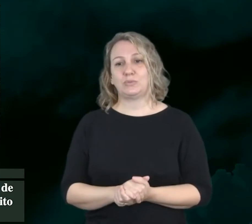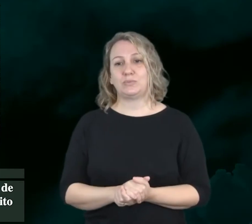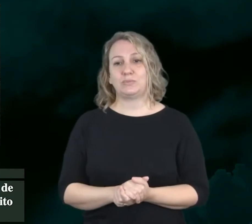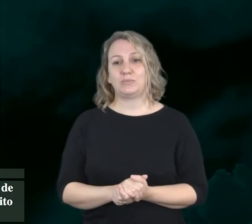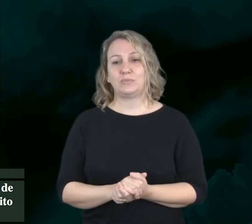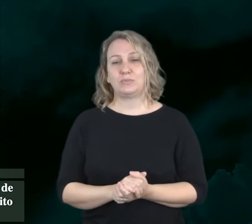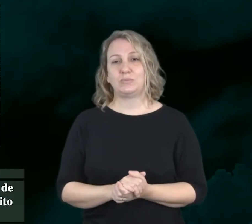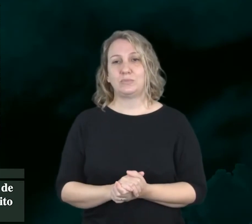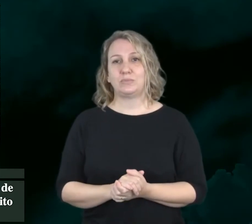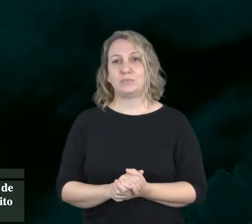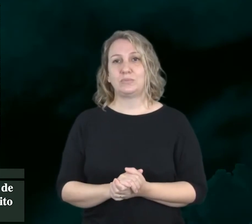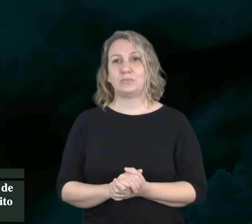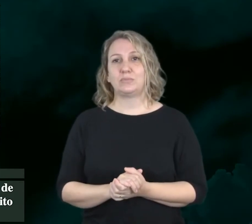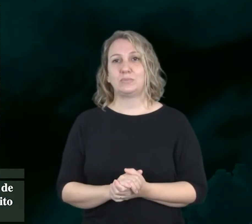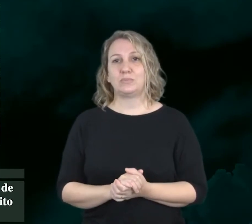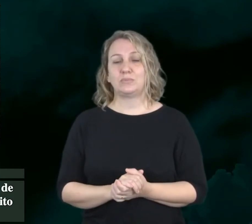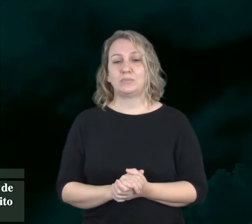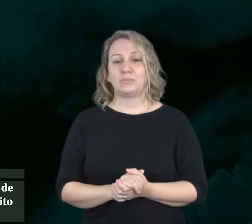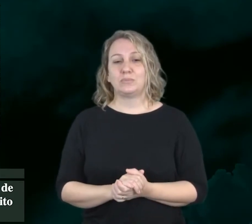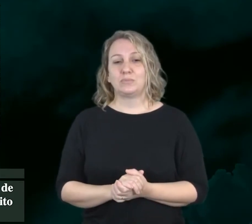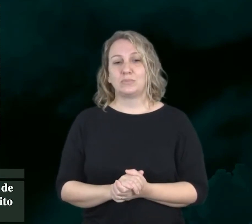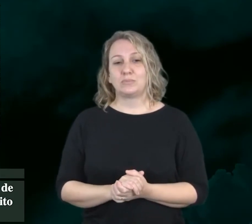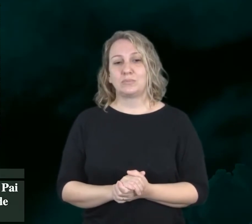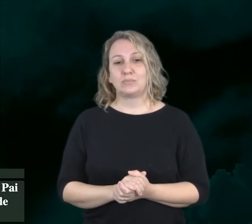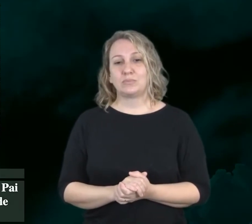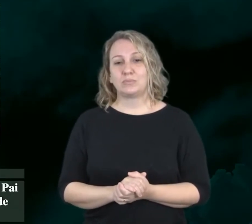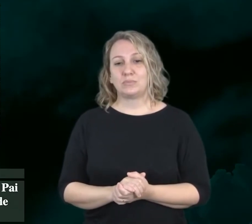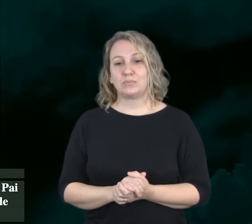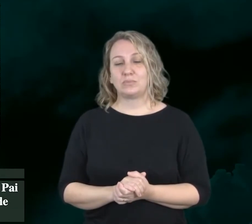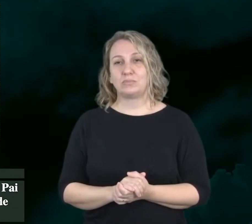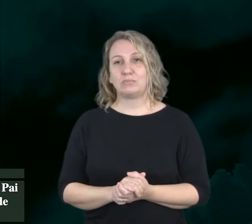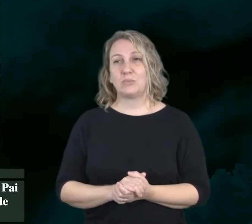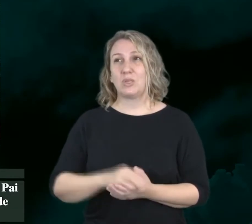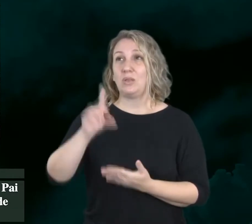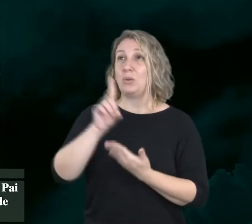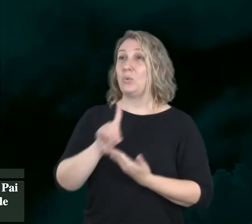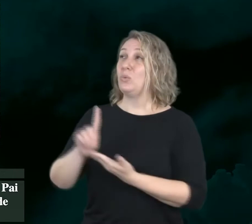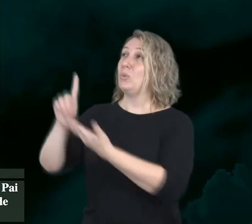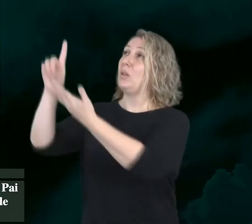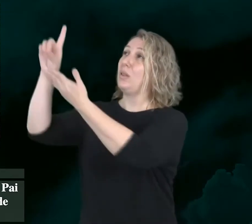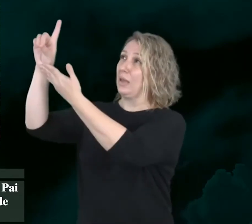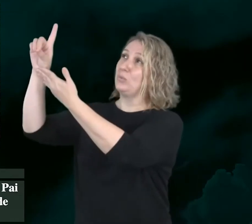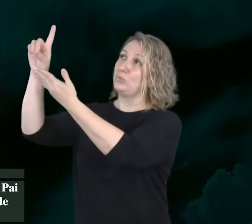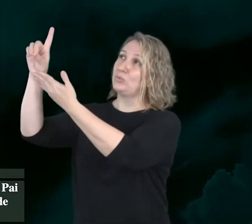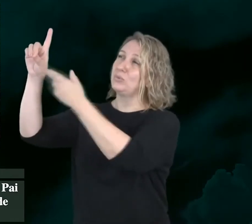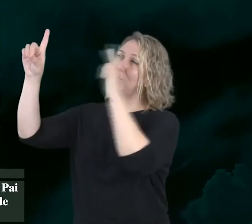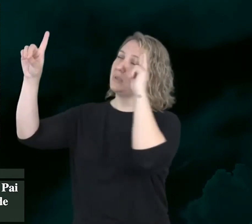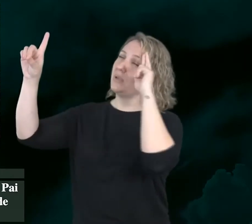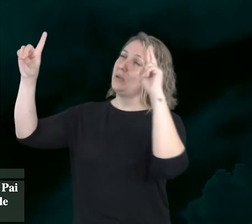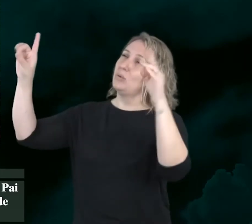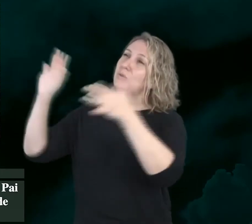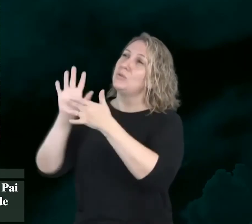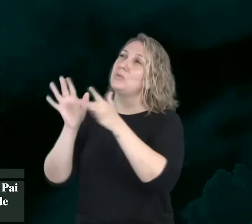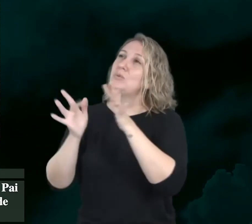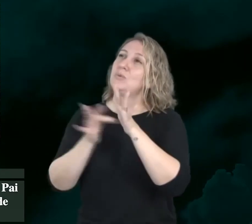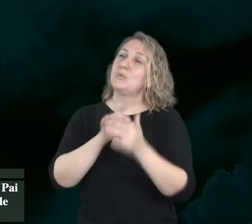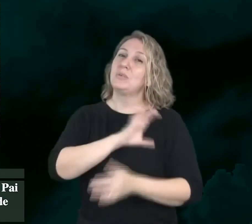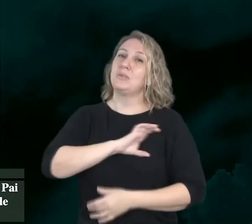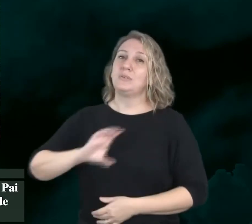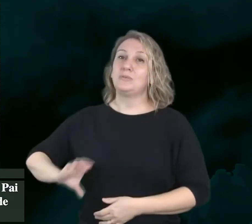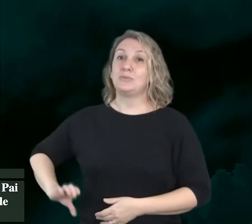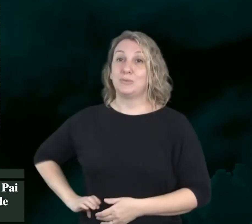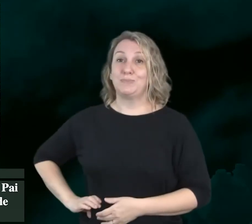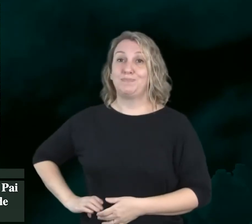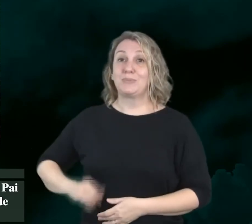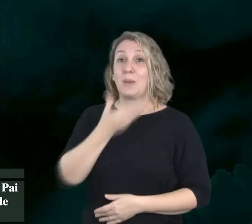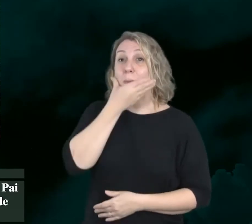17, 18, né, diz assim: para que o Deus e nosso Senhor Jesus Cristo, o Pai da glória, veja,